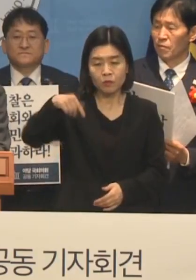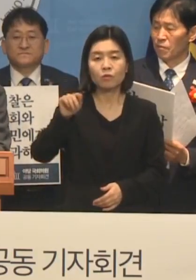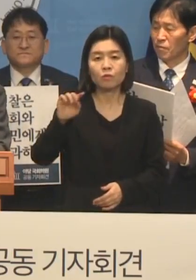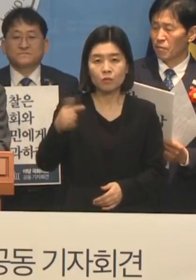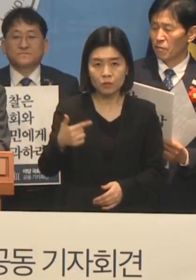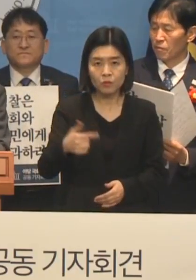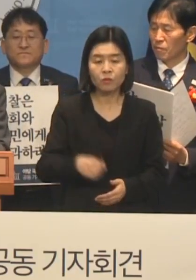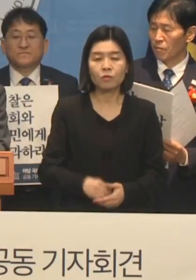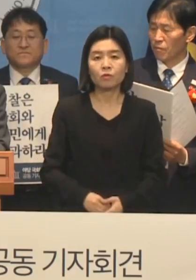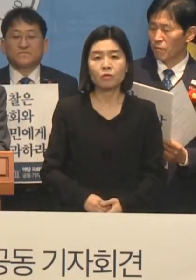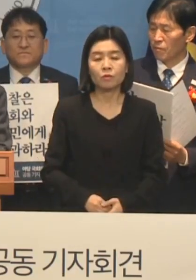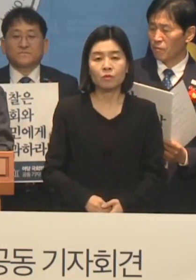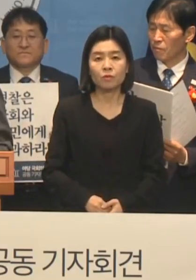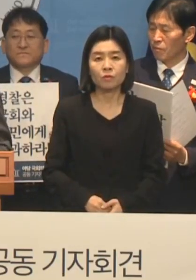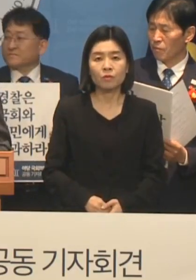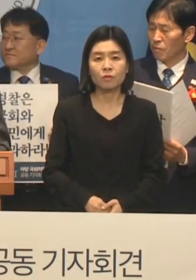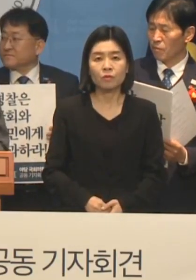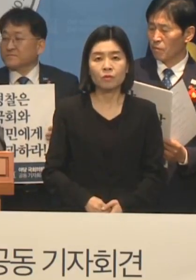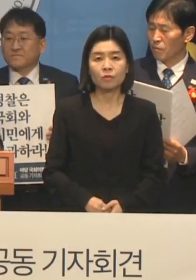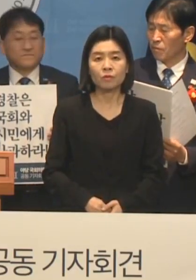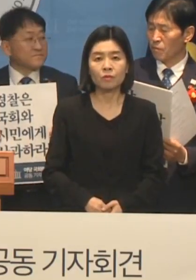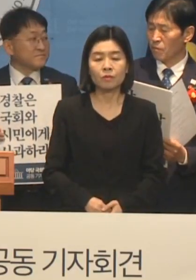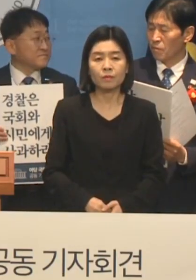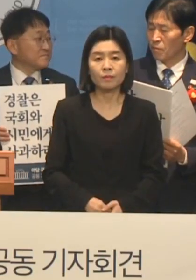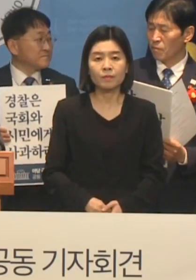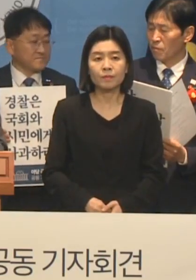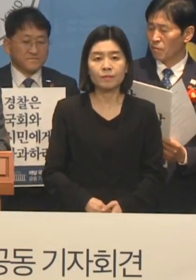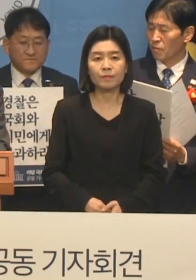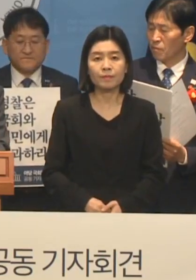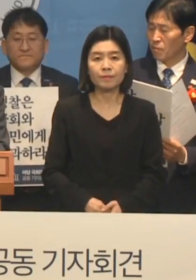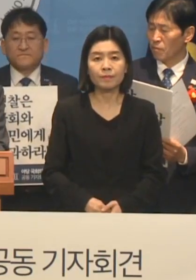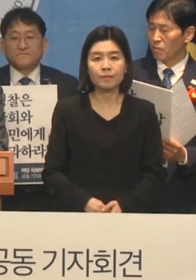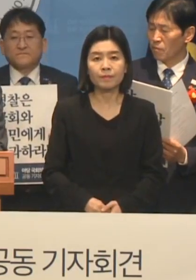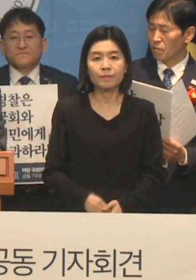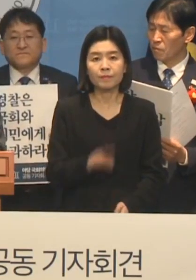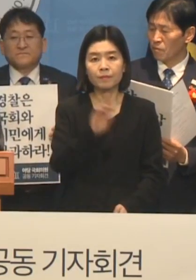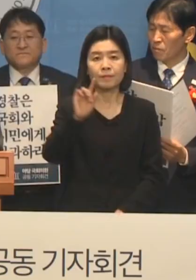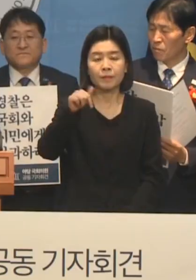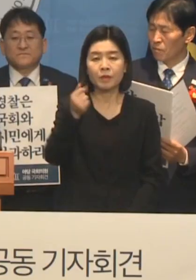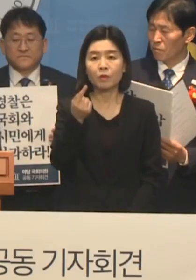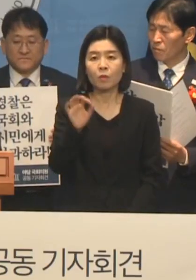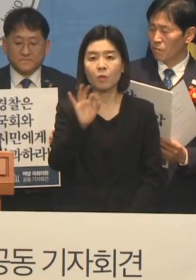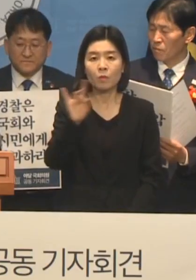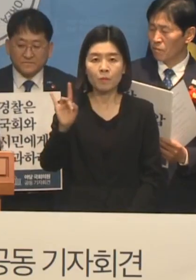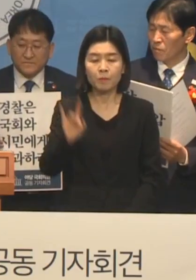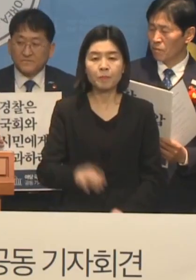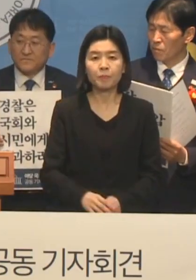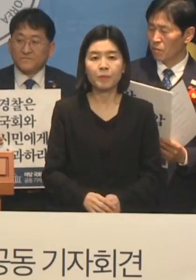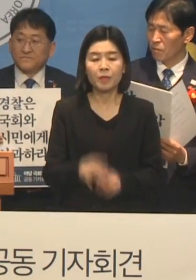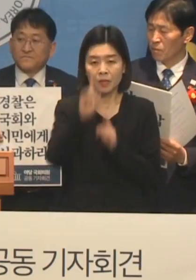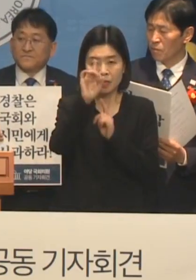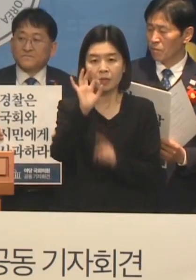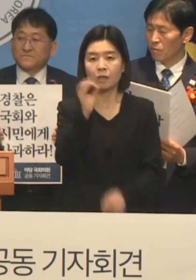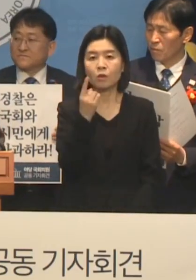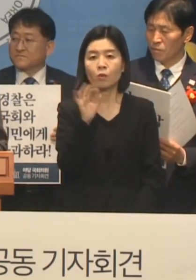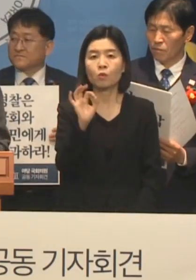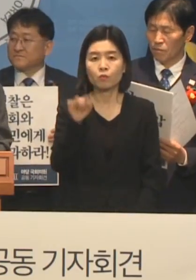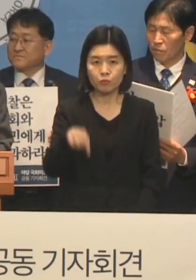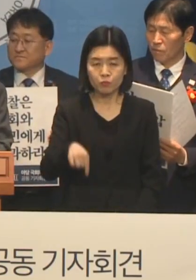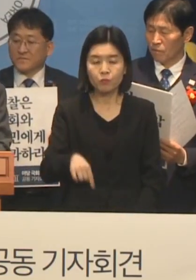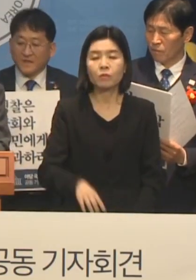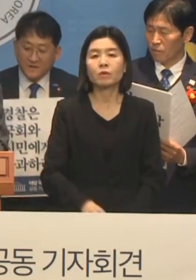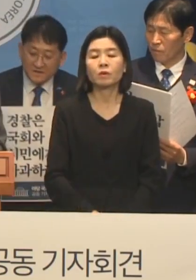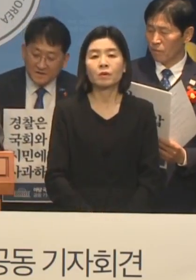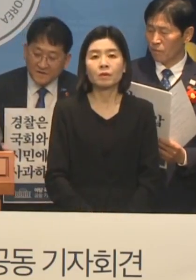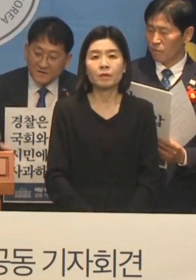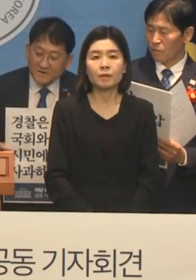모셨습니다. 박홍배 의원 오셨나? 오셨어요. 오셨습니다. 예. 박홍배 의원님 오셨습니다. 예, 이용우 의원님 오셨습니다.